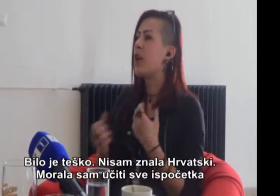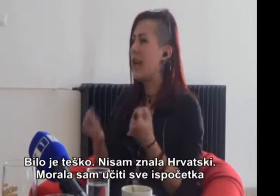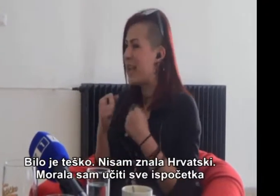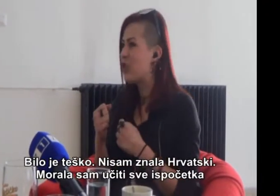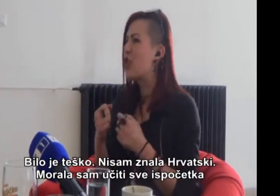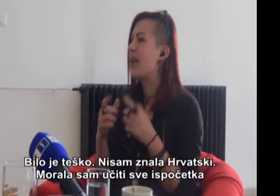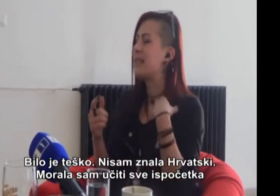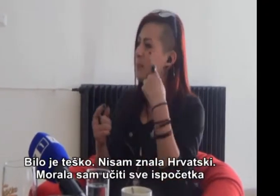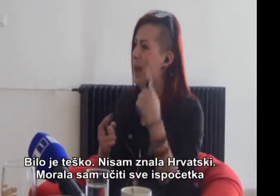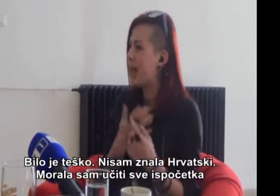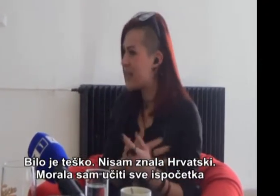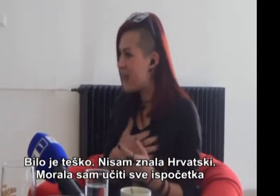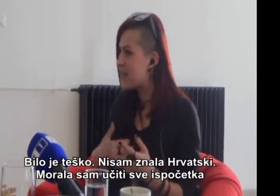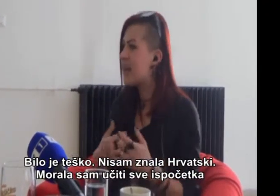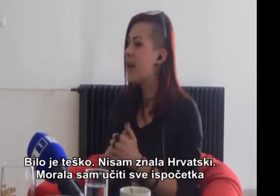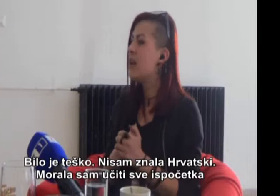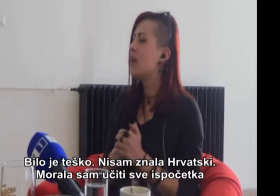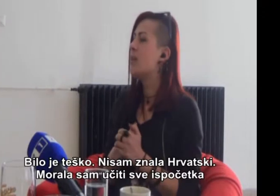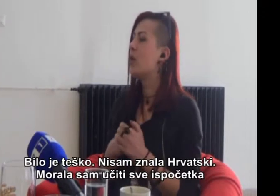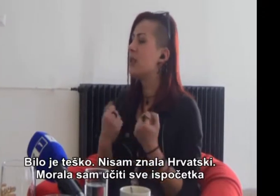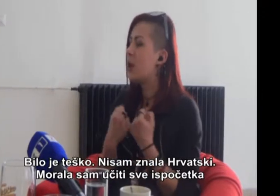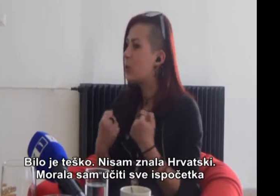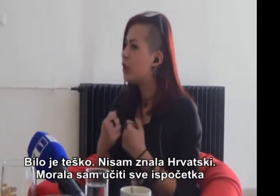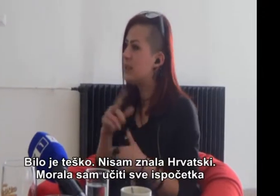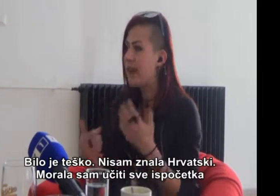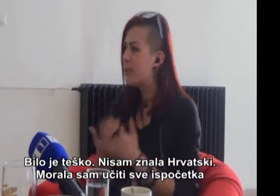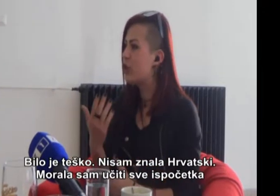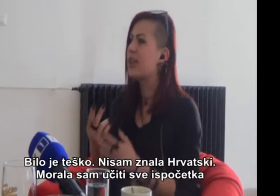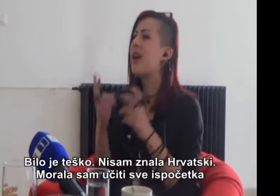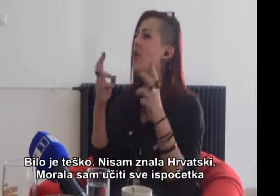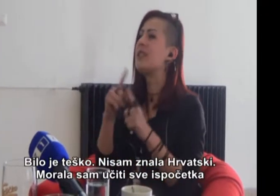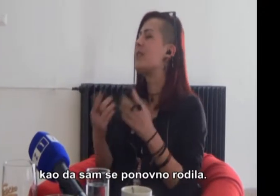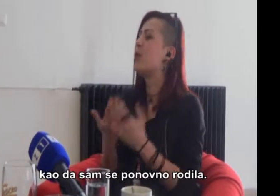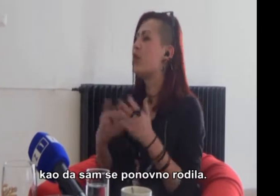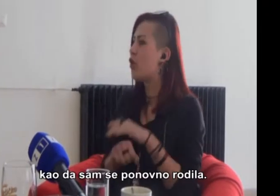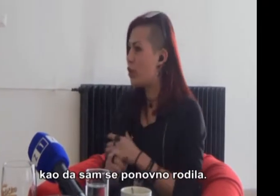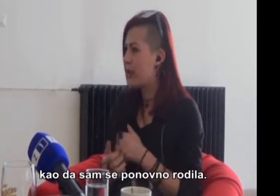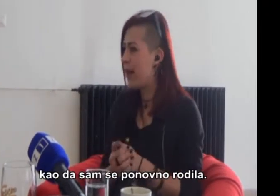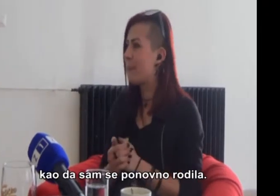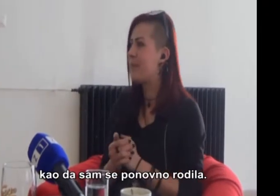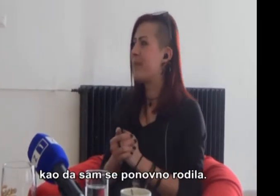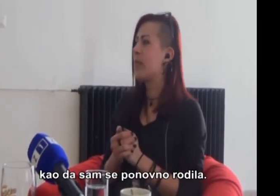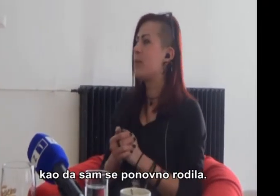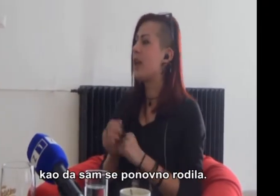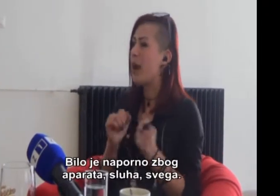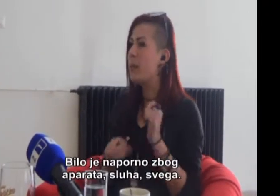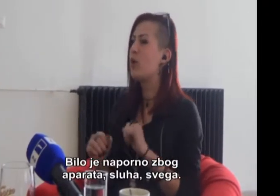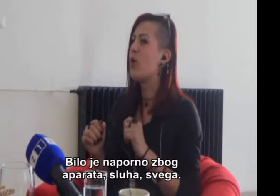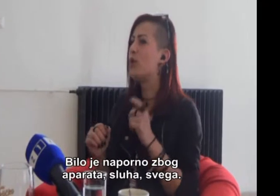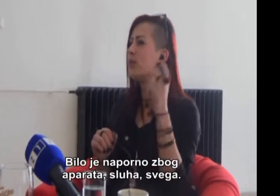Bila je teško, ja nisam znala hrvatski, morala sam učiti sve iz početka, kao da sam se ponovno rodila. Bila je napolno,